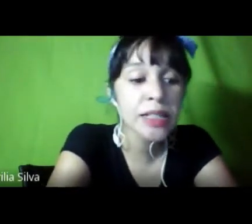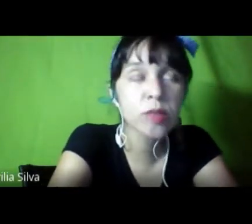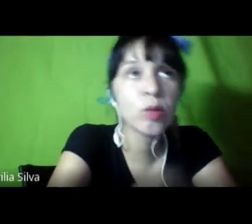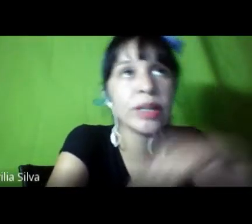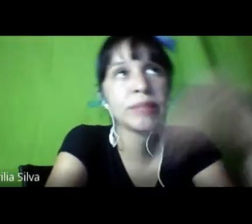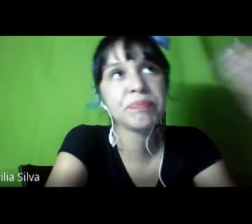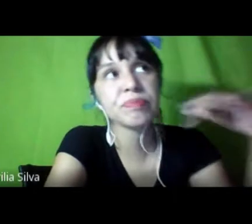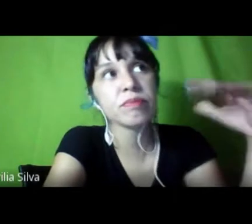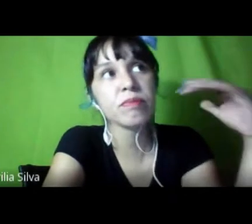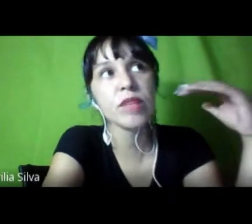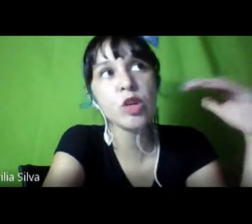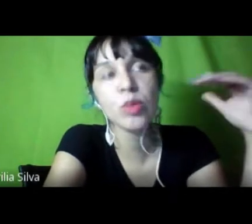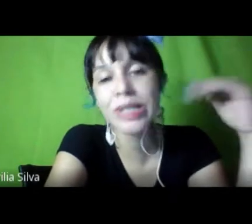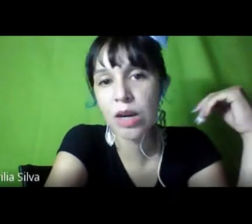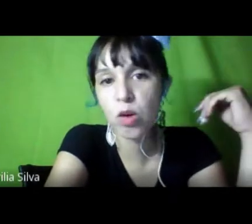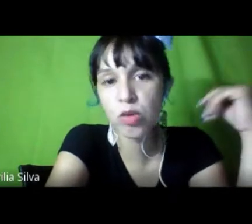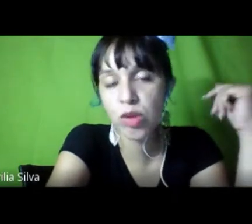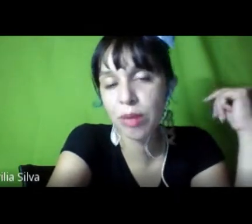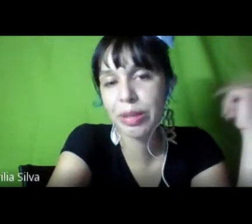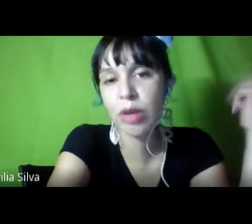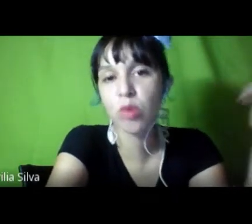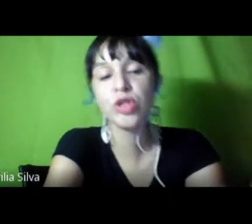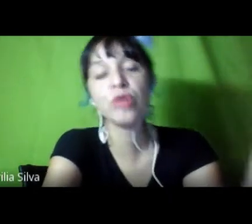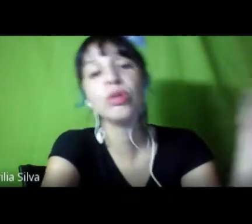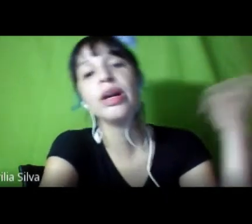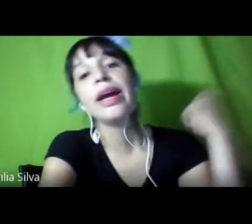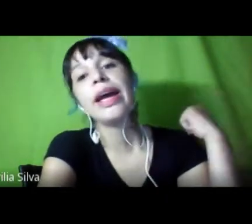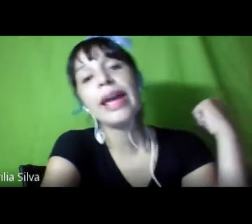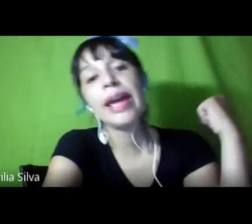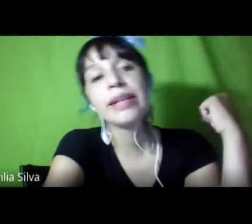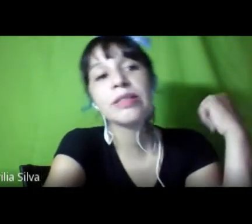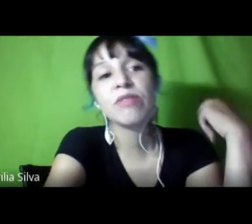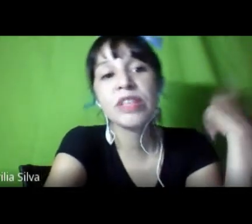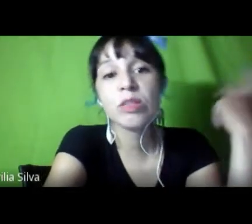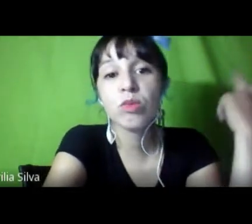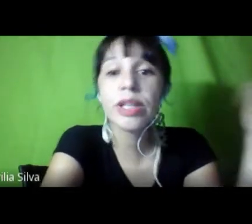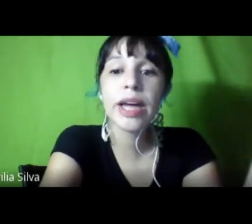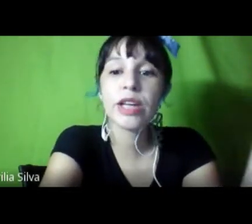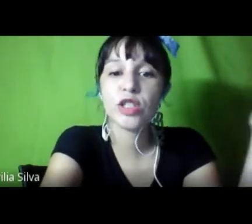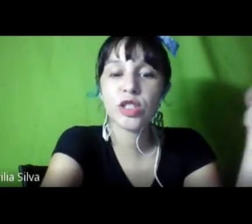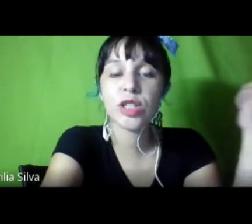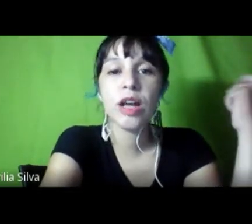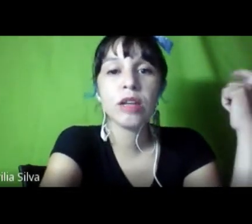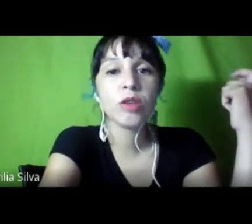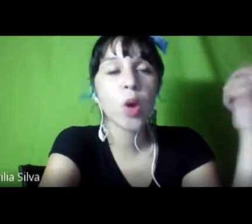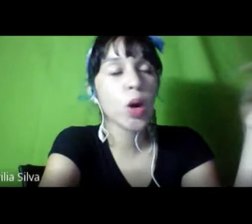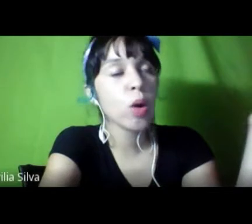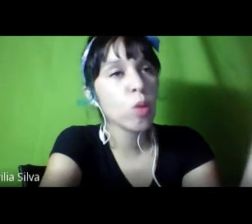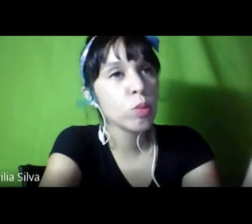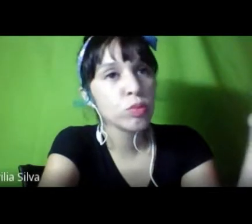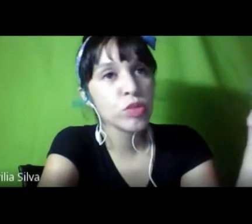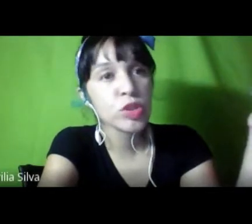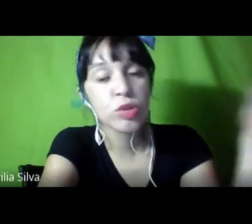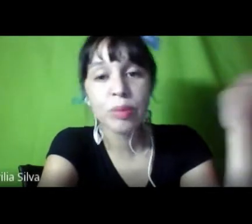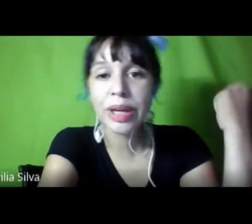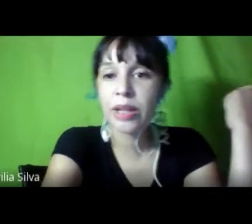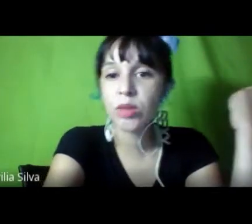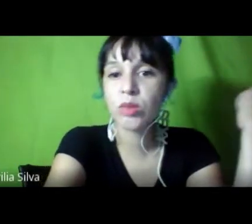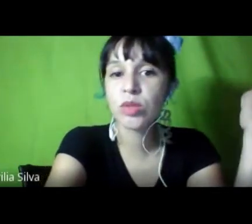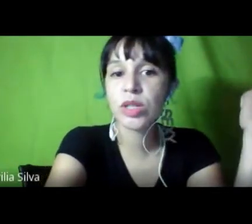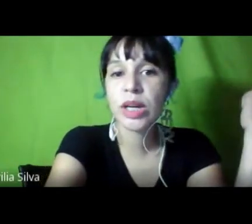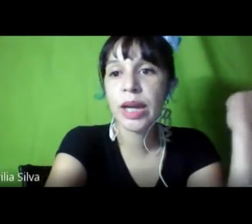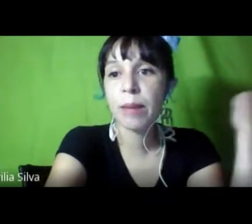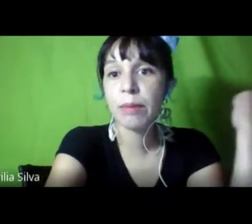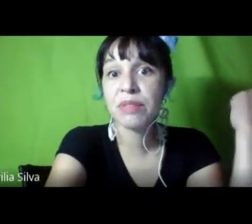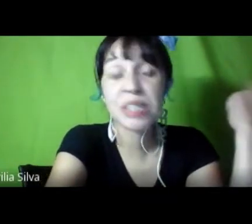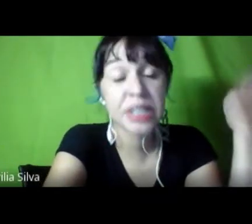lá, numa sala com isolamento acústico, são feitos alguns testes, toca alguns